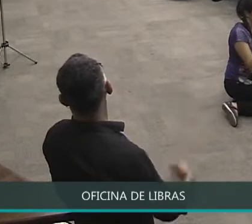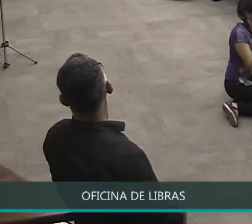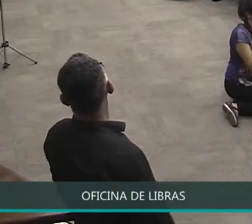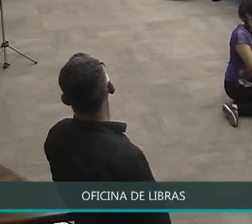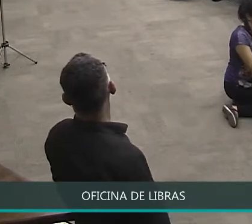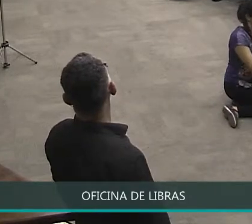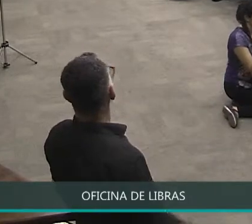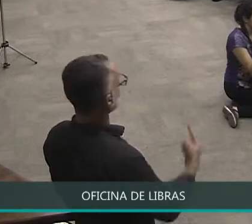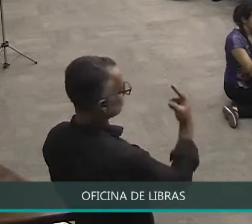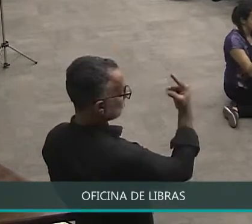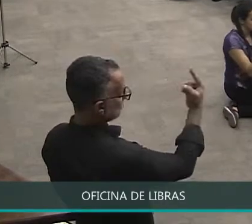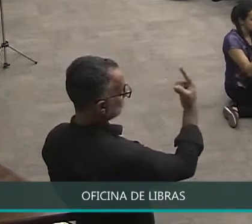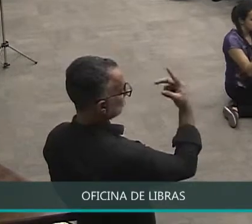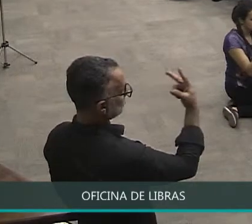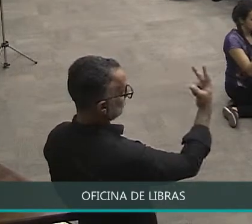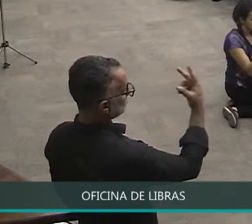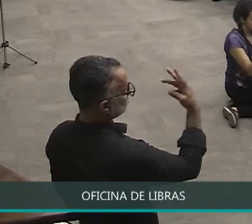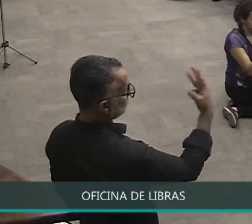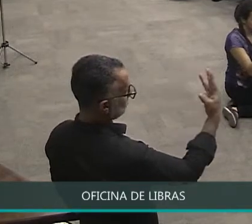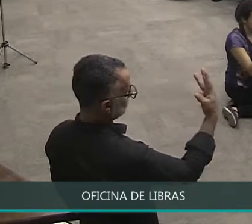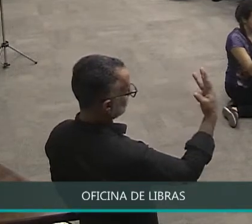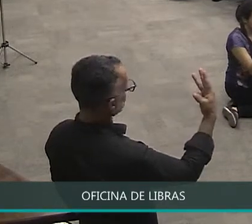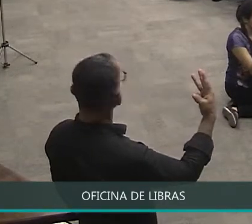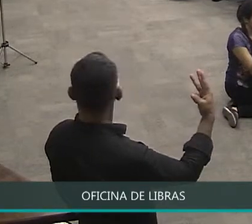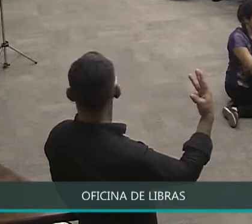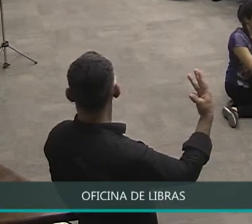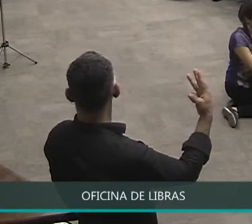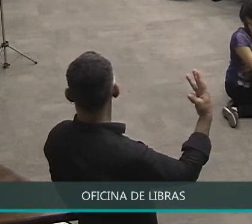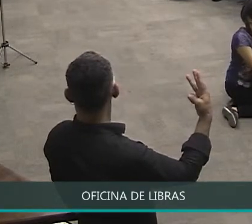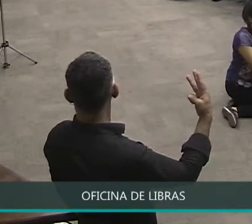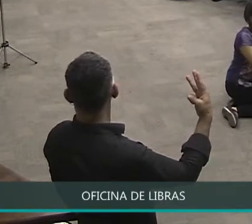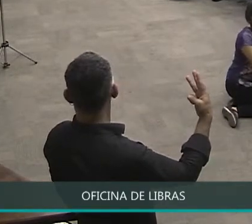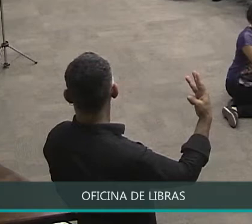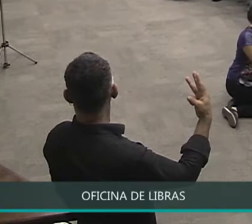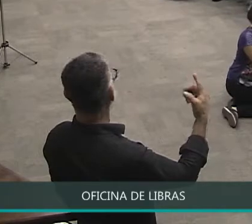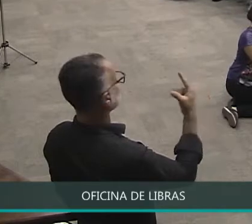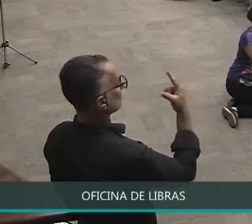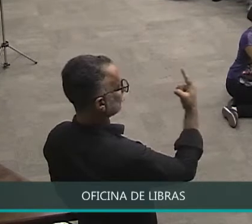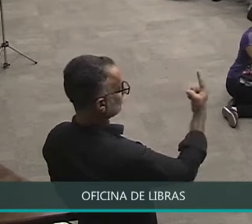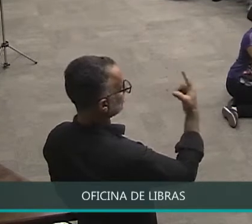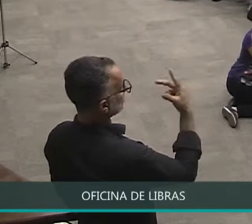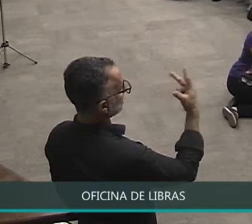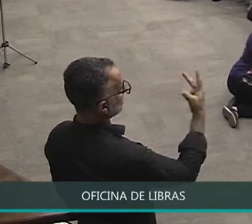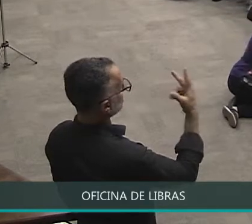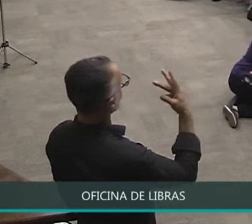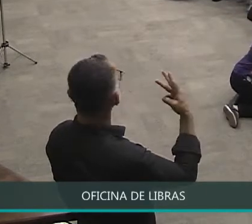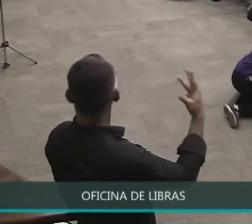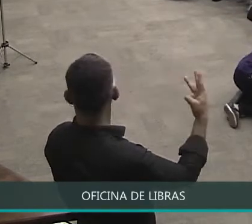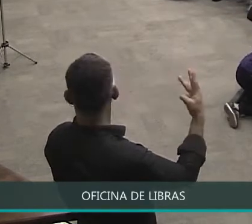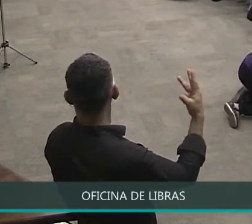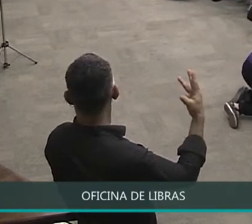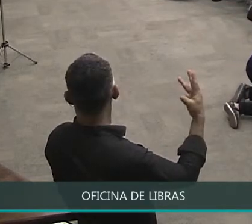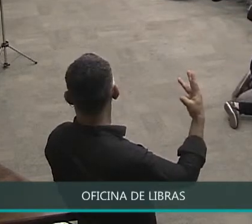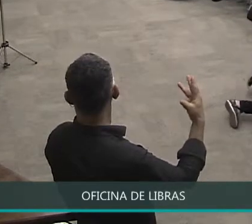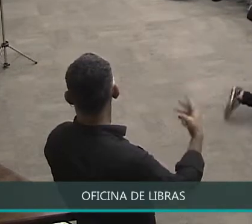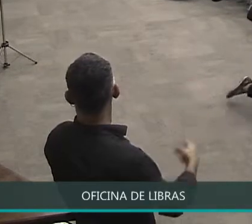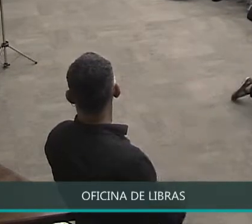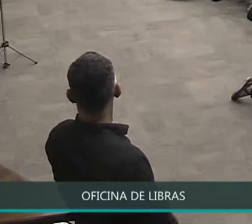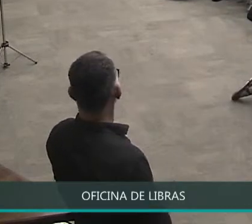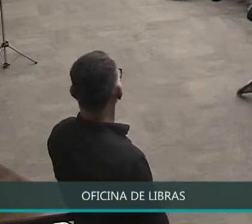São Paulo, 1, 2, 3. Vamos ficar por aqui, tá? Por enquanto. Aí, depois tem decimal,